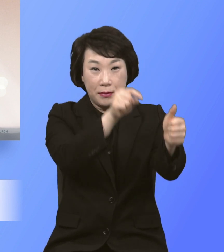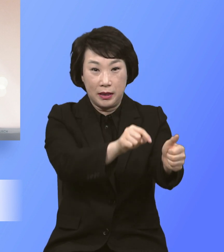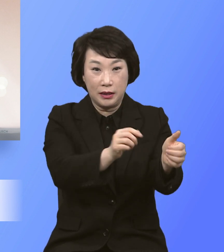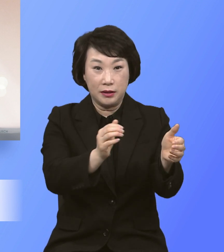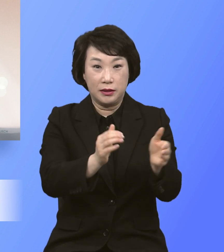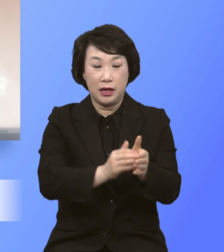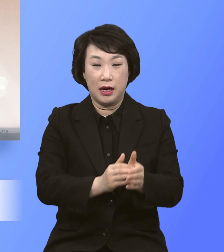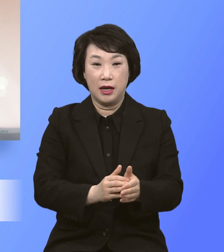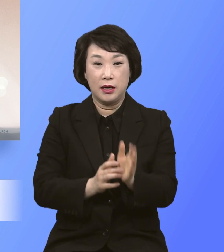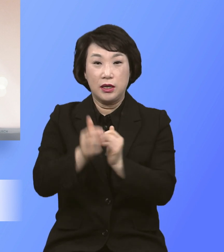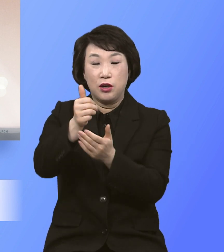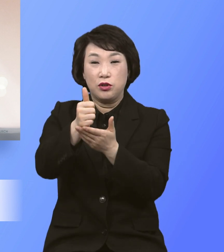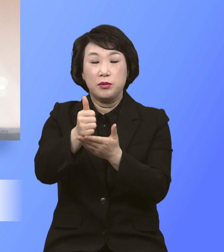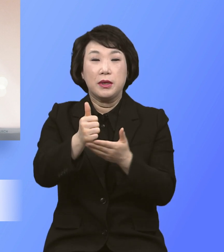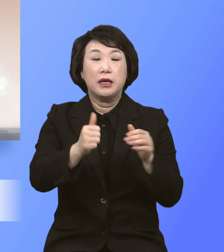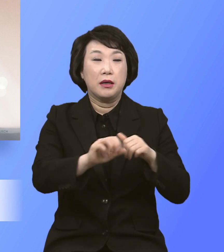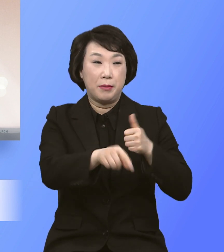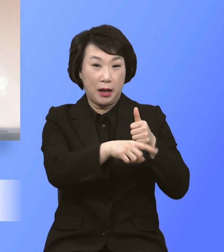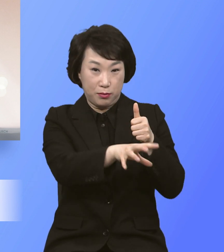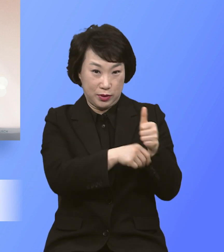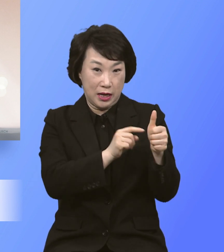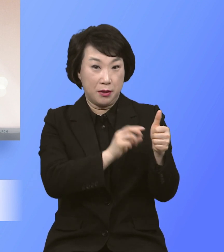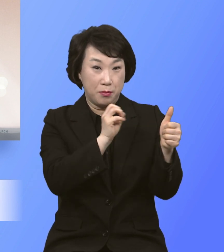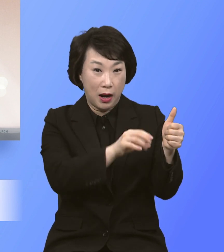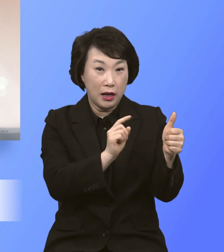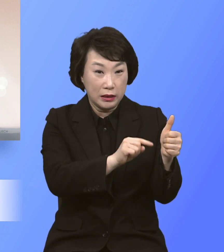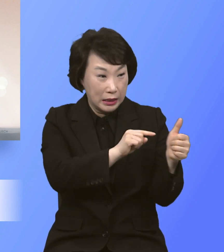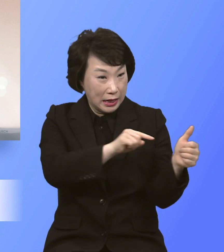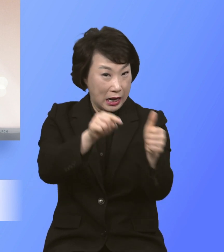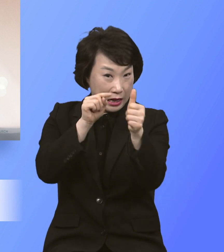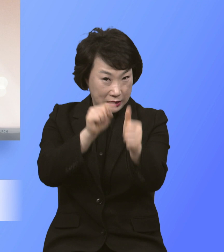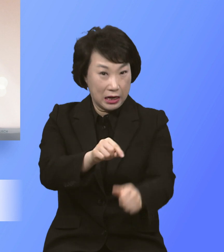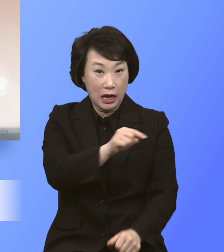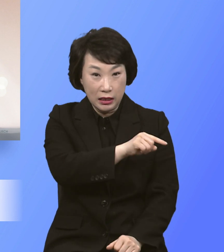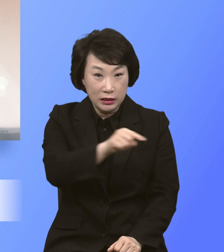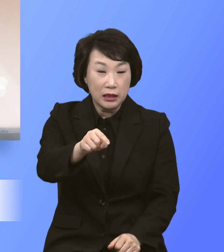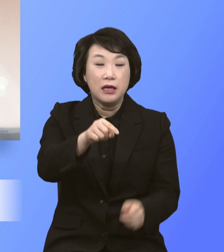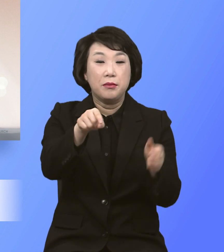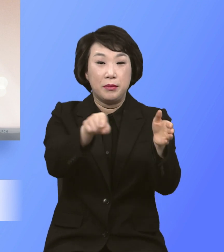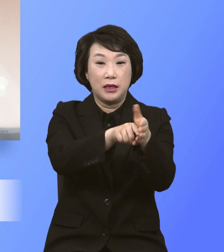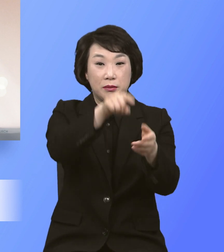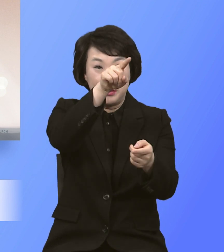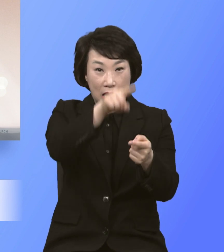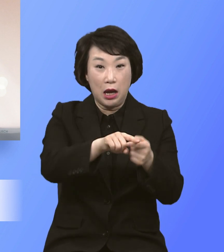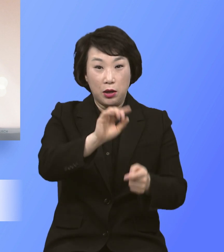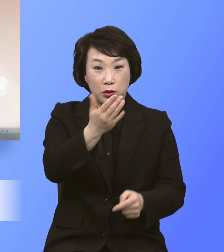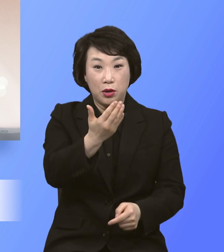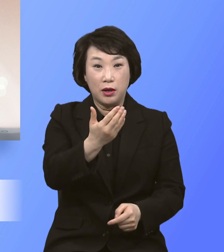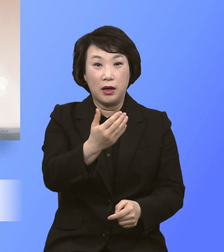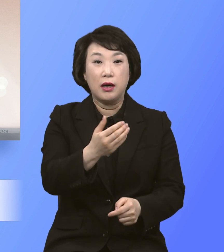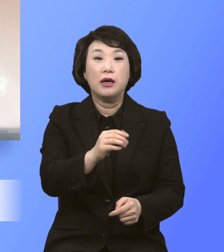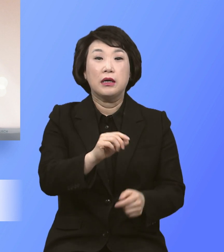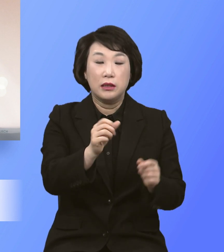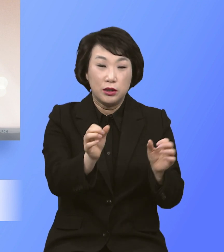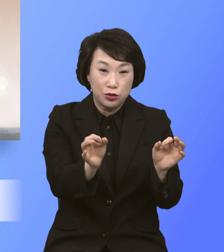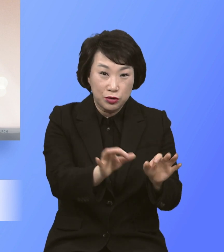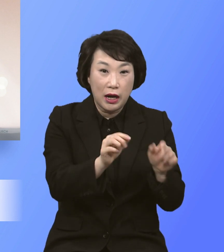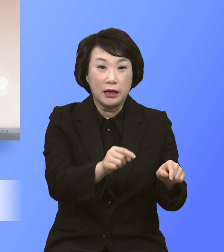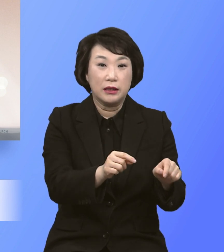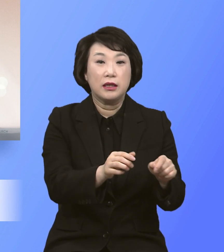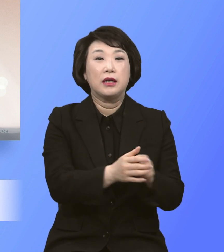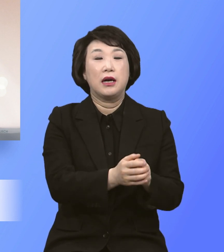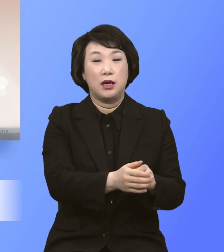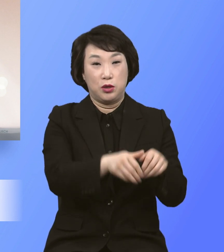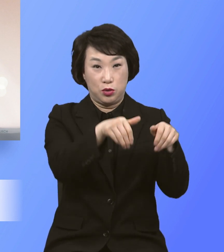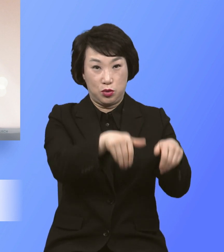이를 갈리있으리라. 예수께서 백부장에게 이르시되 가라 내 믿음대로 될지어다 하시니 그